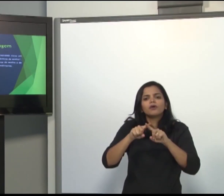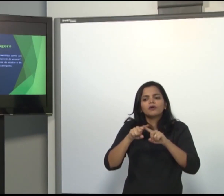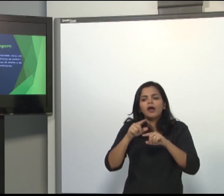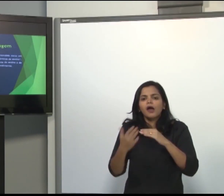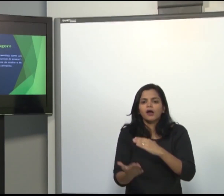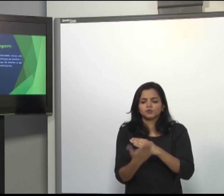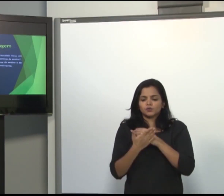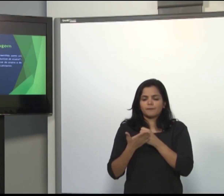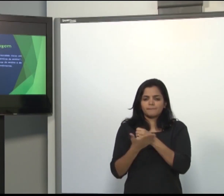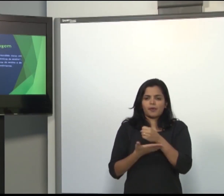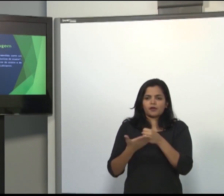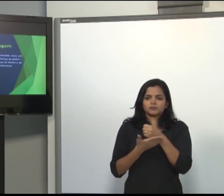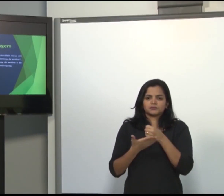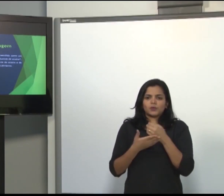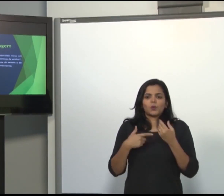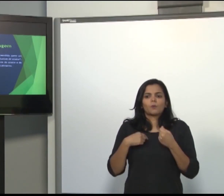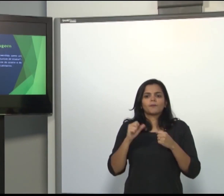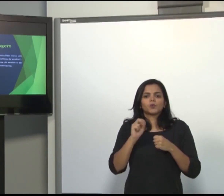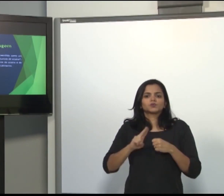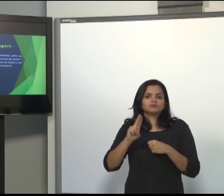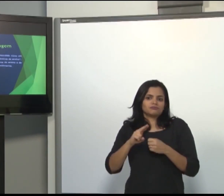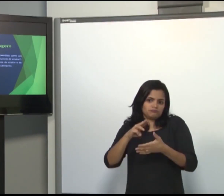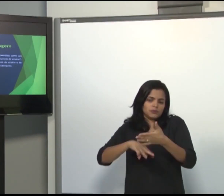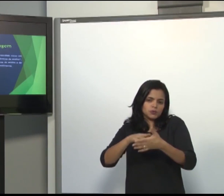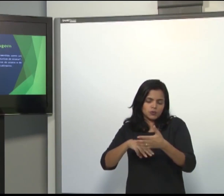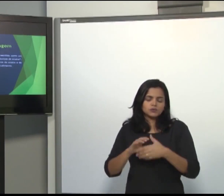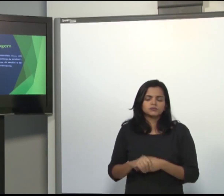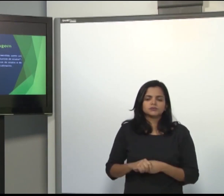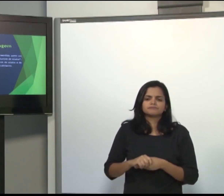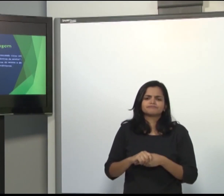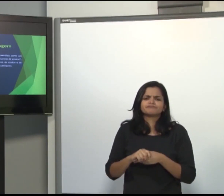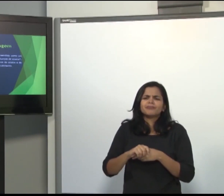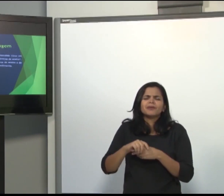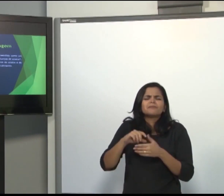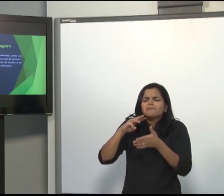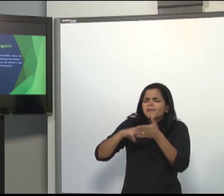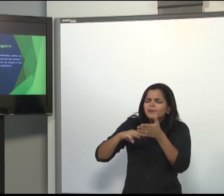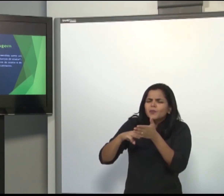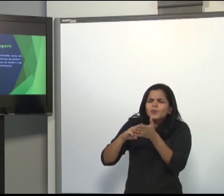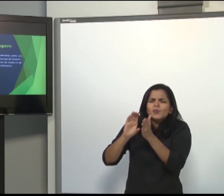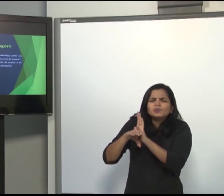Então, é interessante que pesquisemos, pois essas metodologias vão nos embasar.